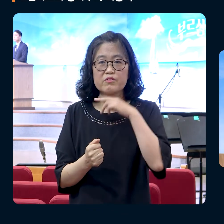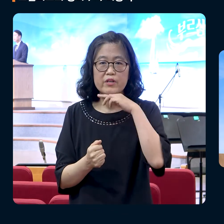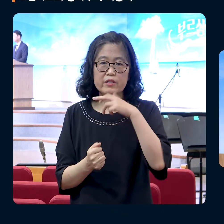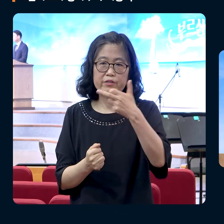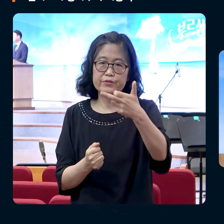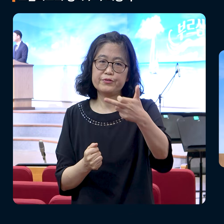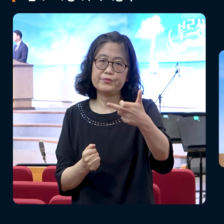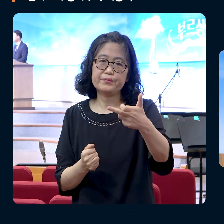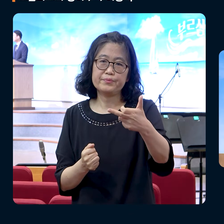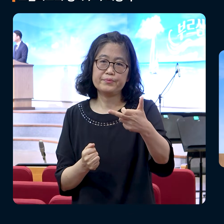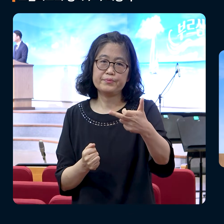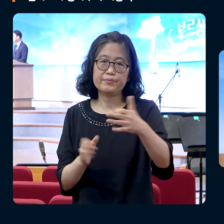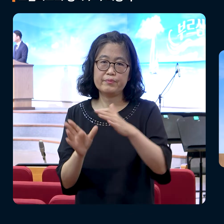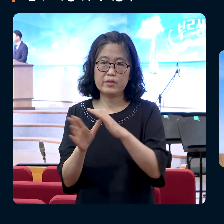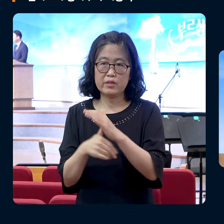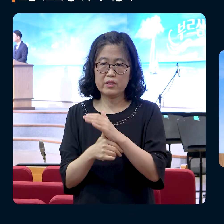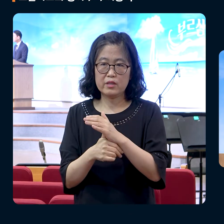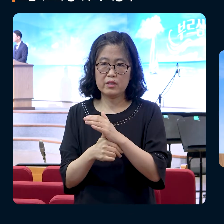17살짜리 요셉의 마음은 어땠을까요?